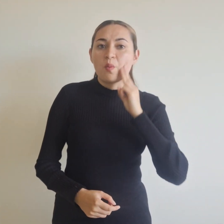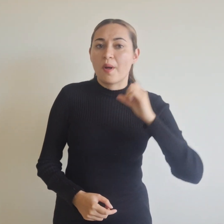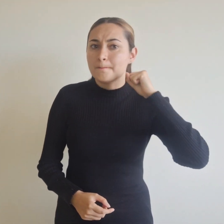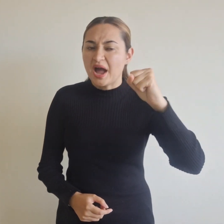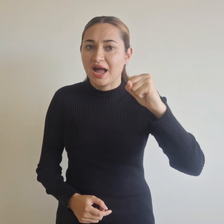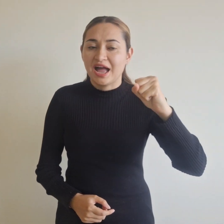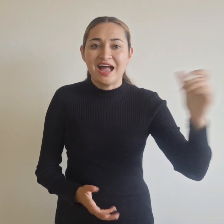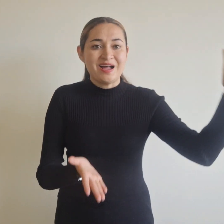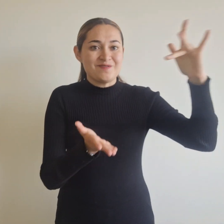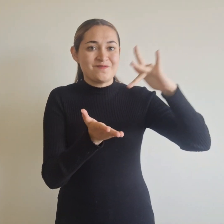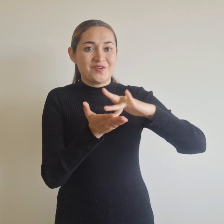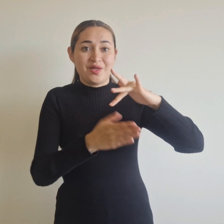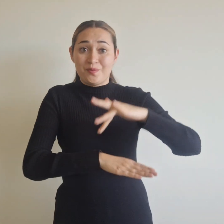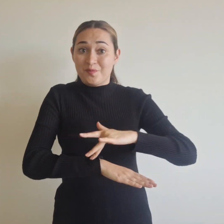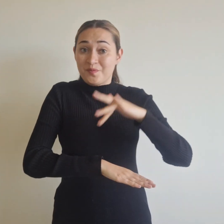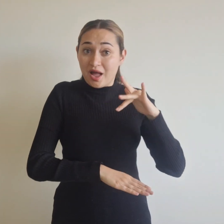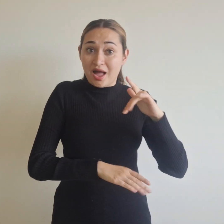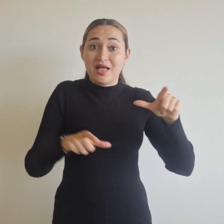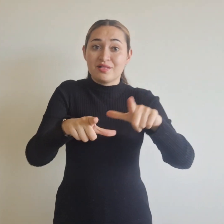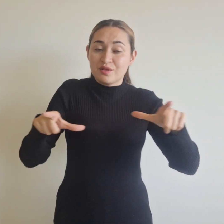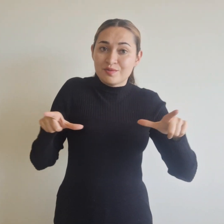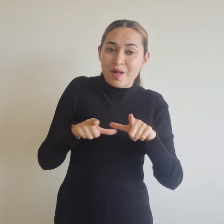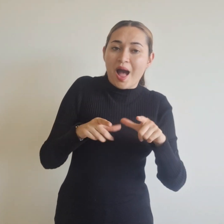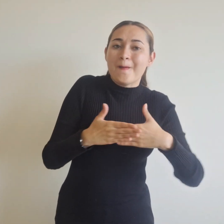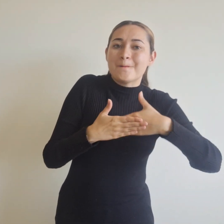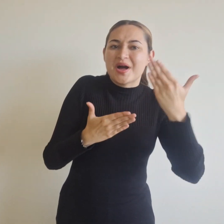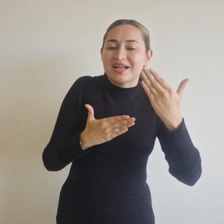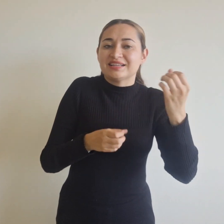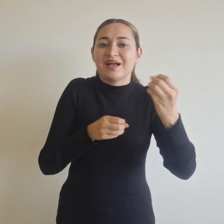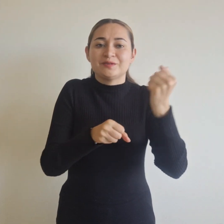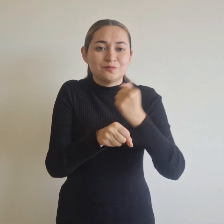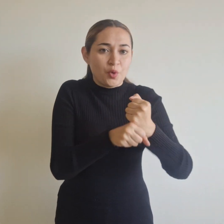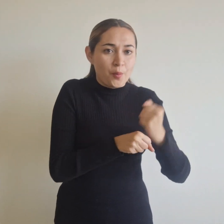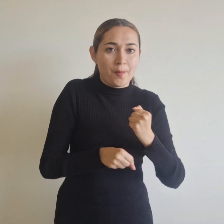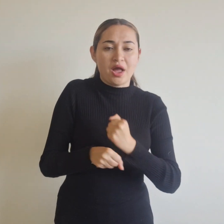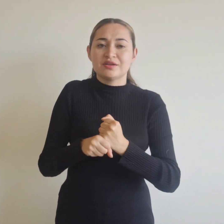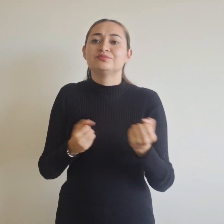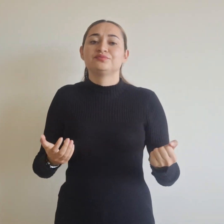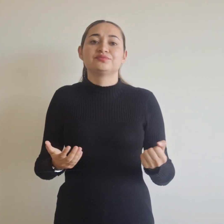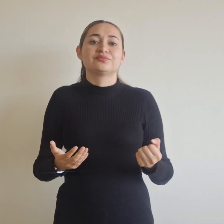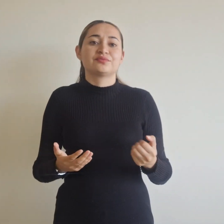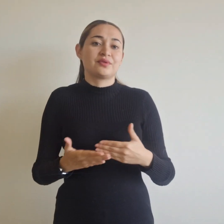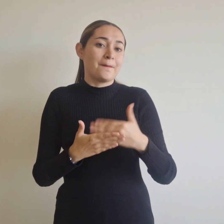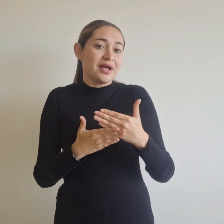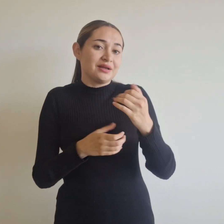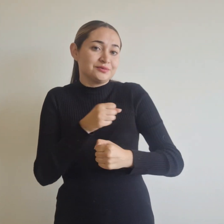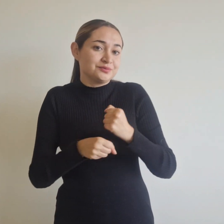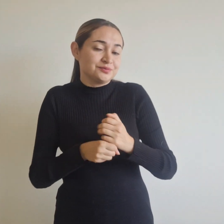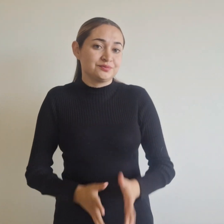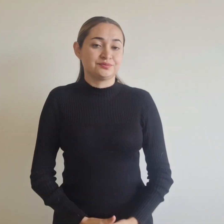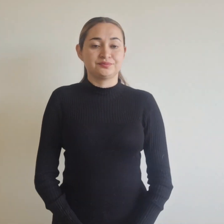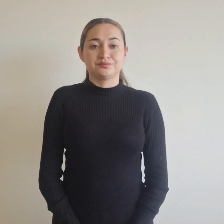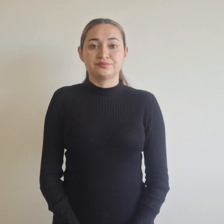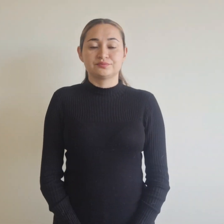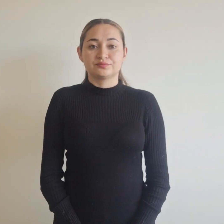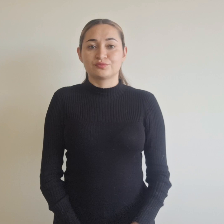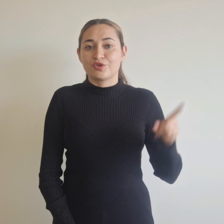muy temprano a sus oficinas para arrancar su jornada laboral de comienzo de año. Durante la mañana